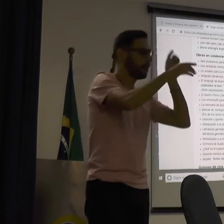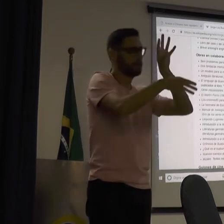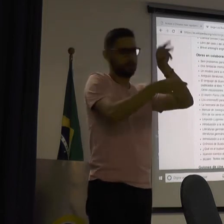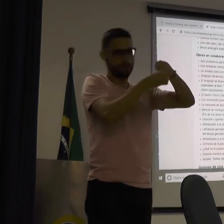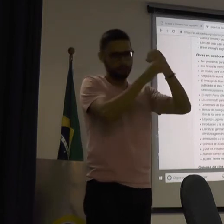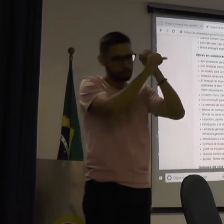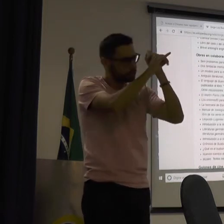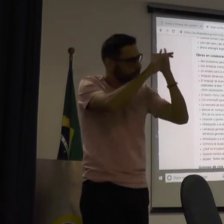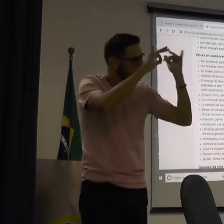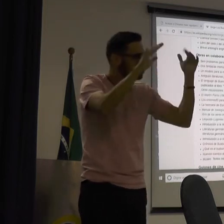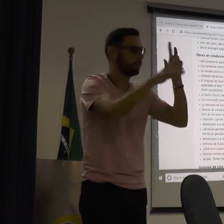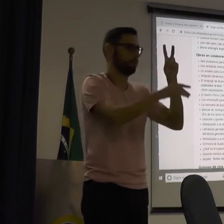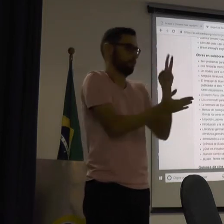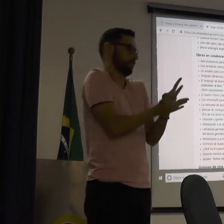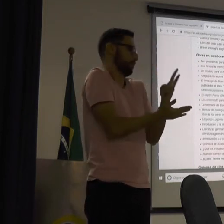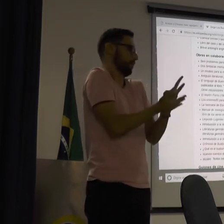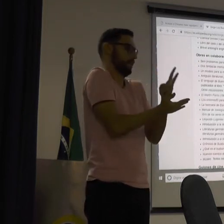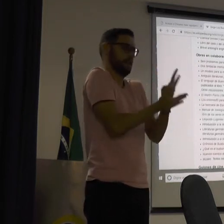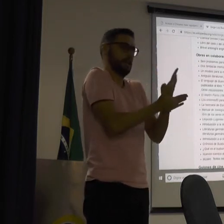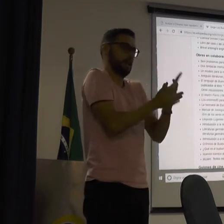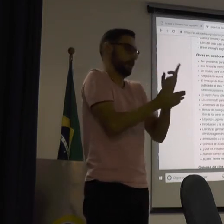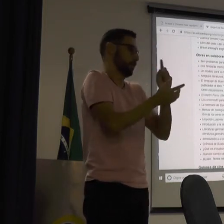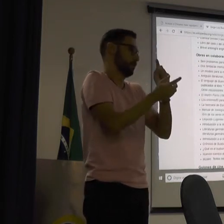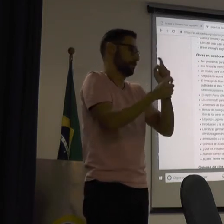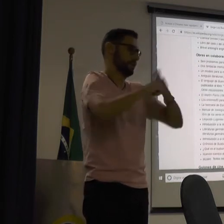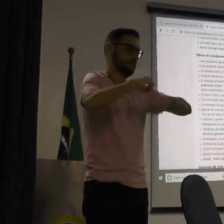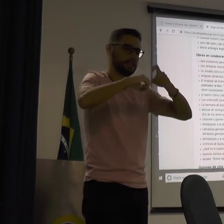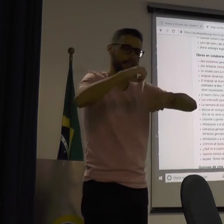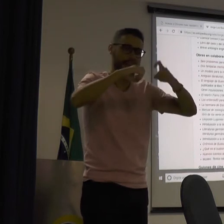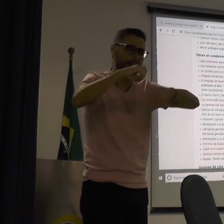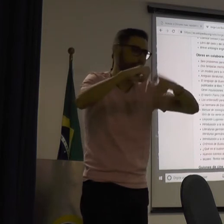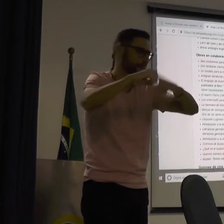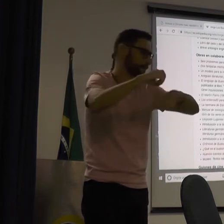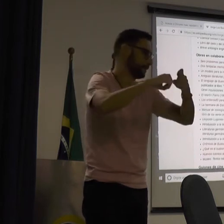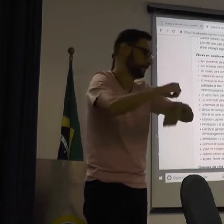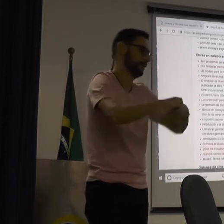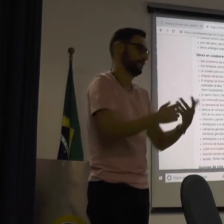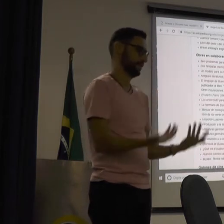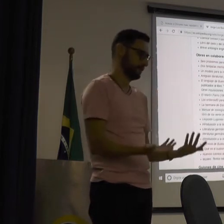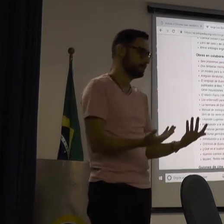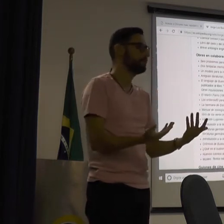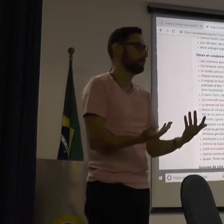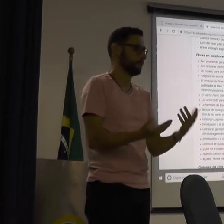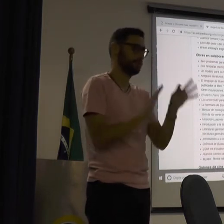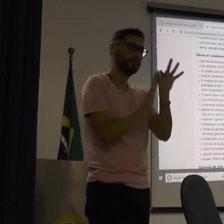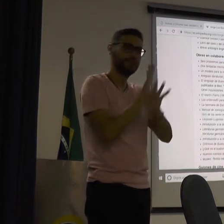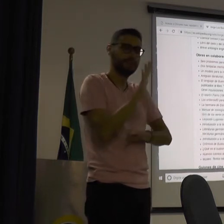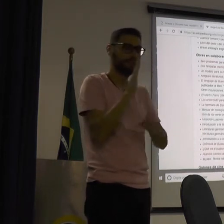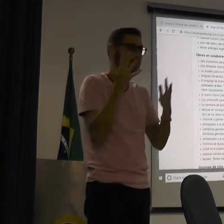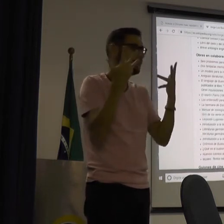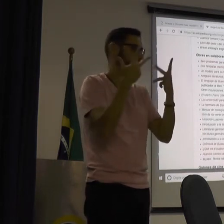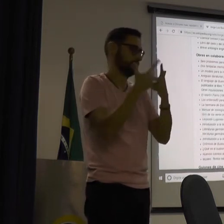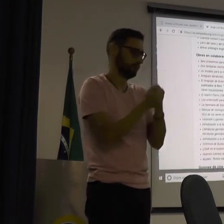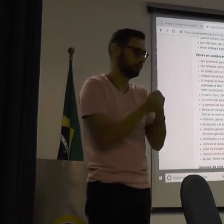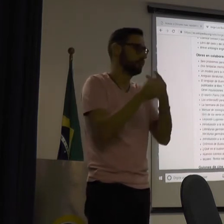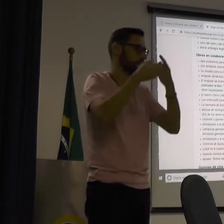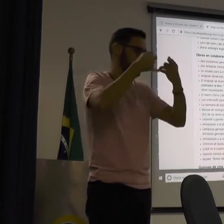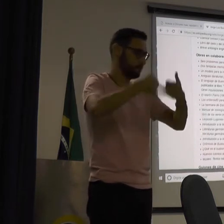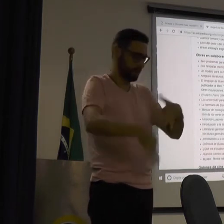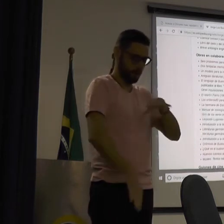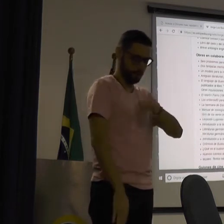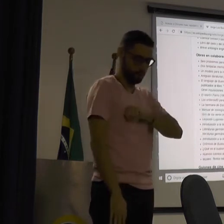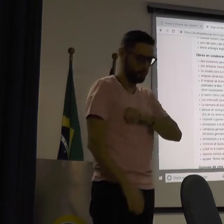em todo lugar, ele invade tudo. É um texto belíssimo, né? E se a gente olhar aquilo, vendo